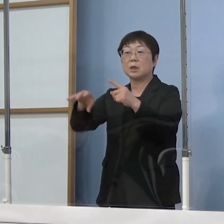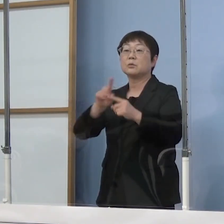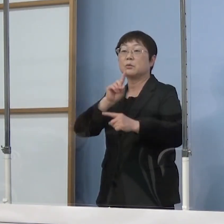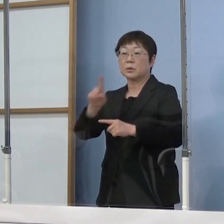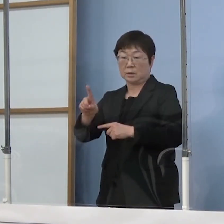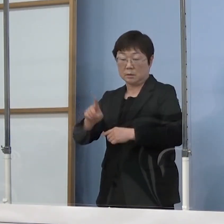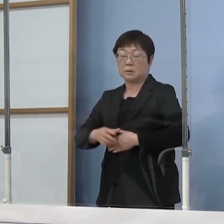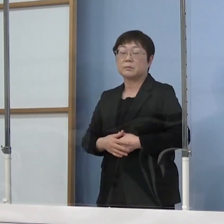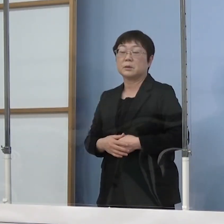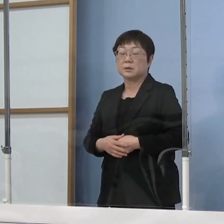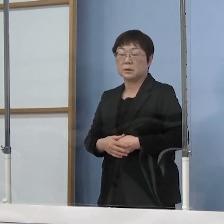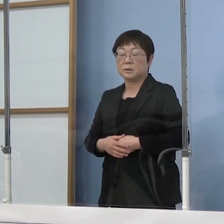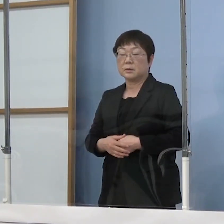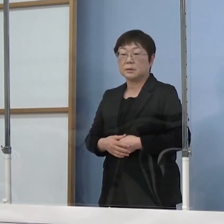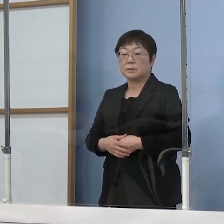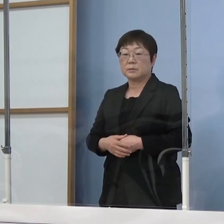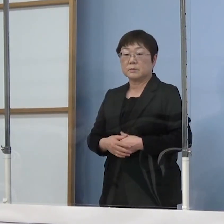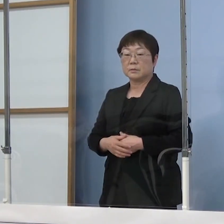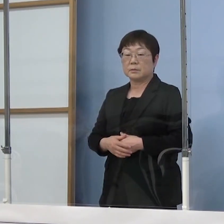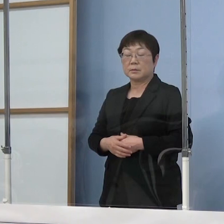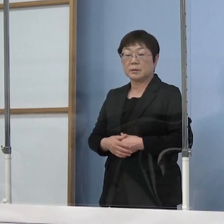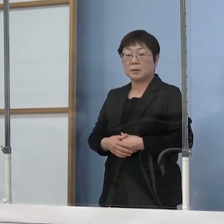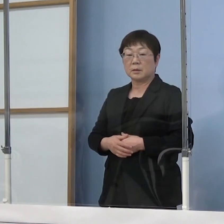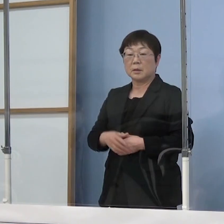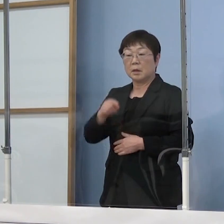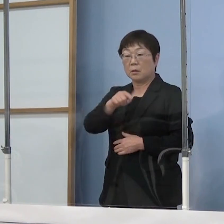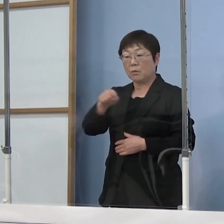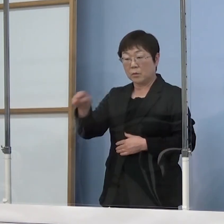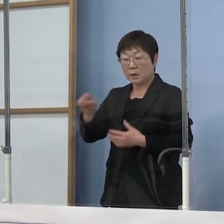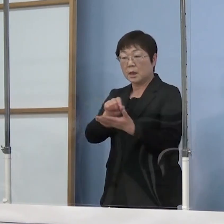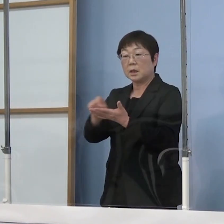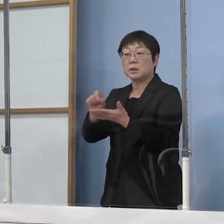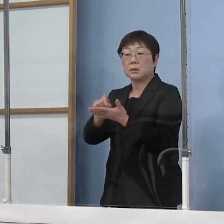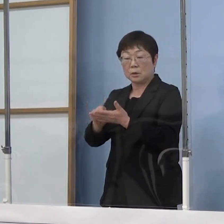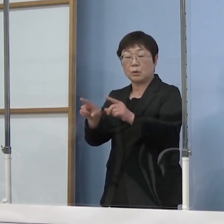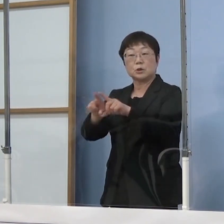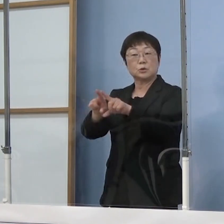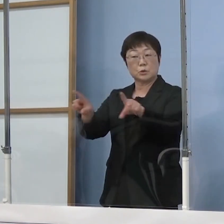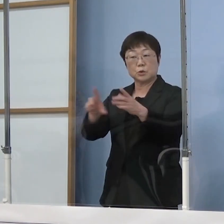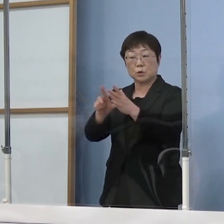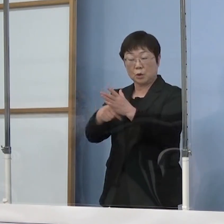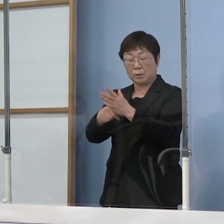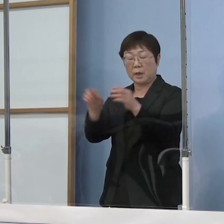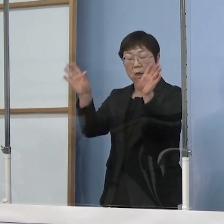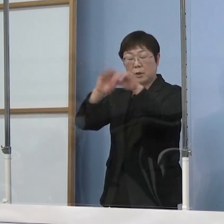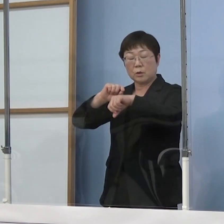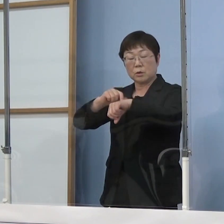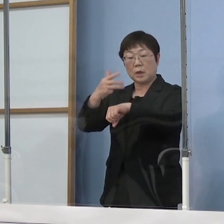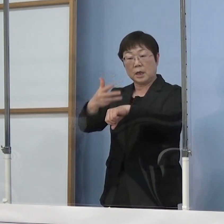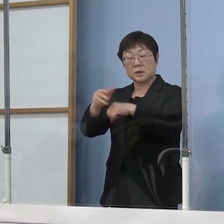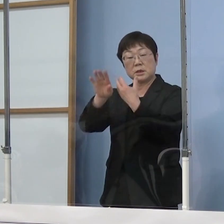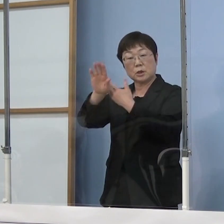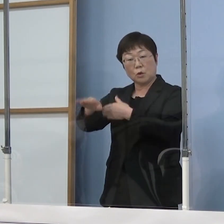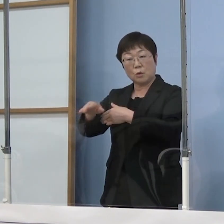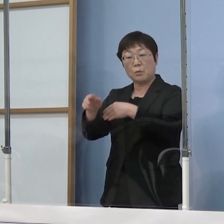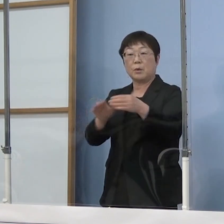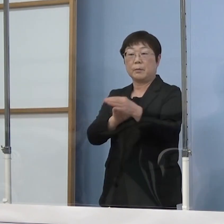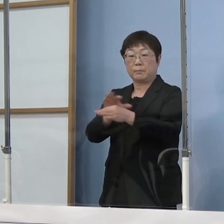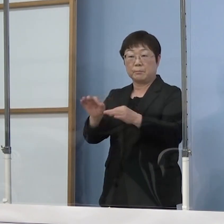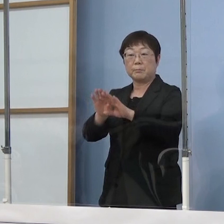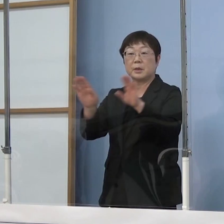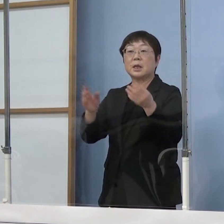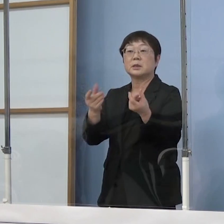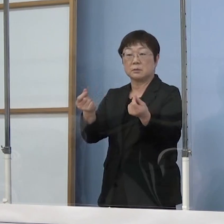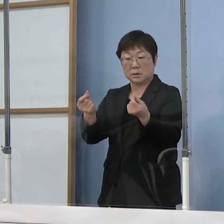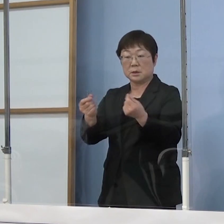こういうふうにご理解をいただければと思います。 ここにあるものは通常であれば、ごめんなさい、8時以降も基本的にはやって そうです。はい、 じゃあ、